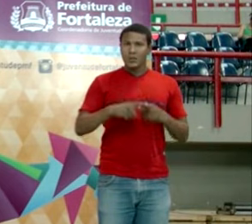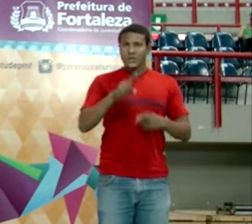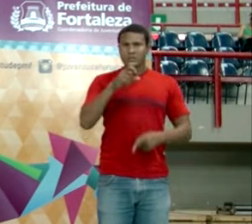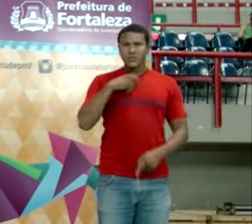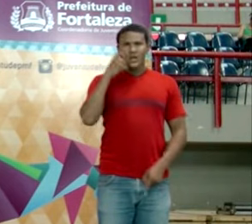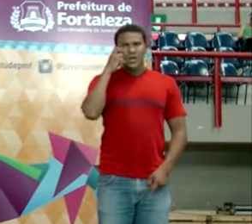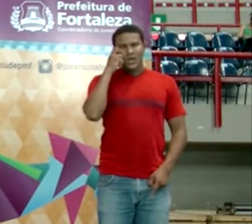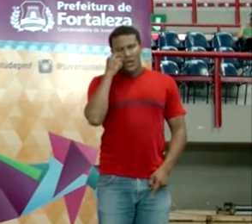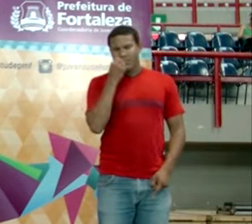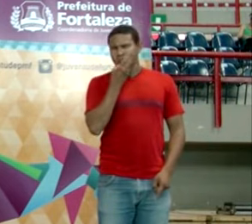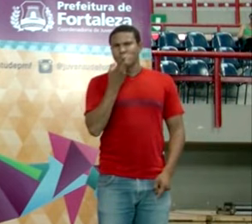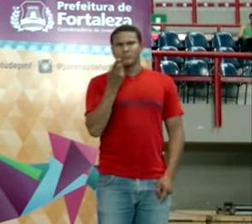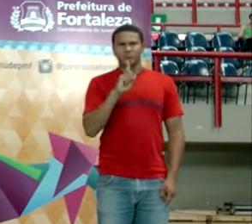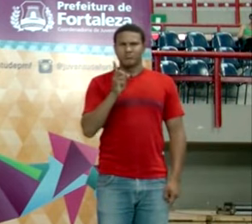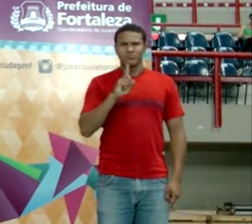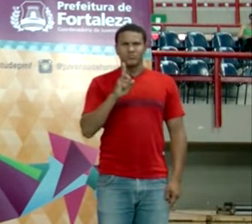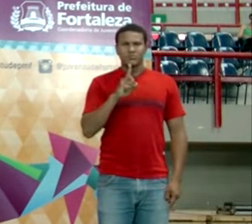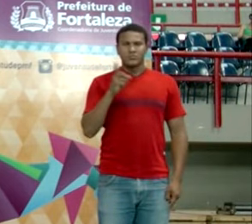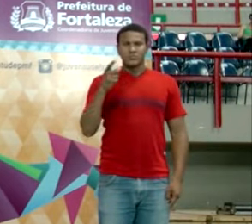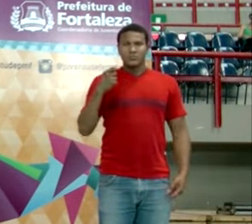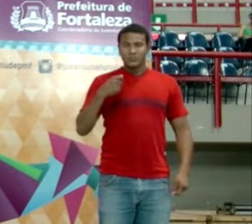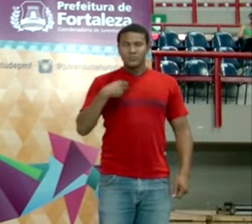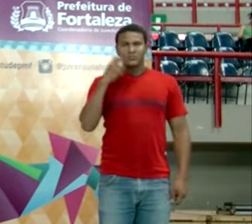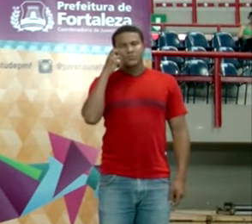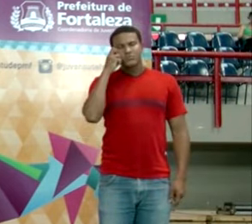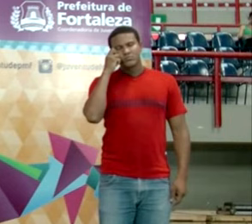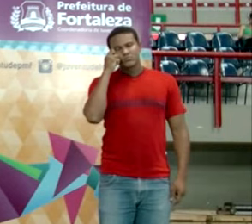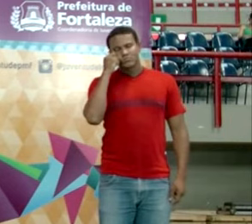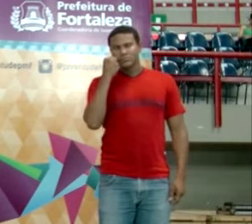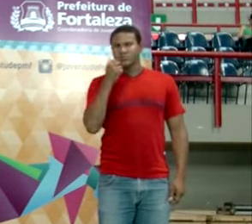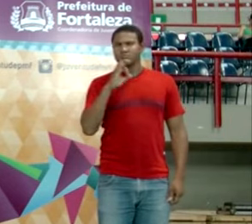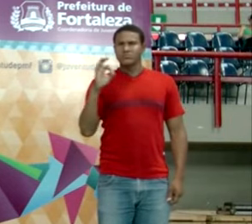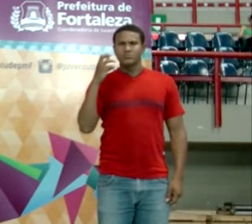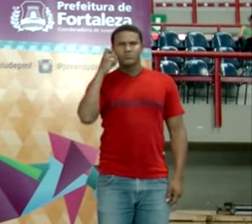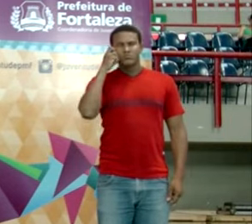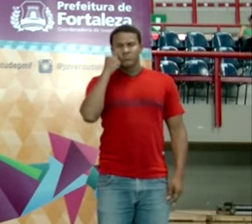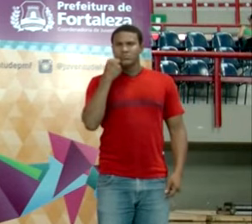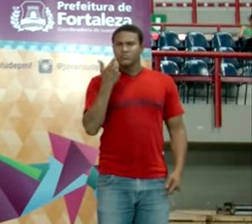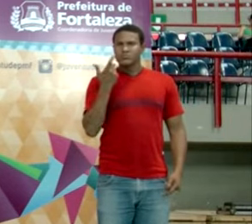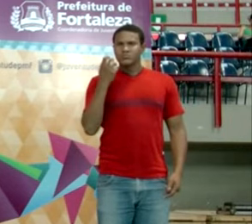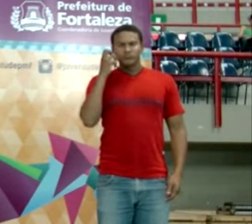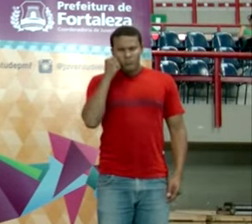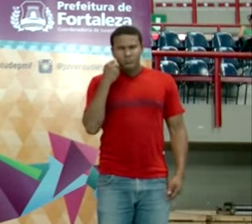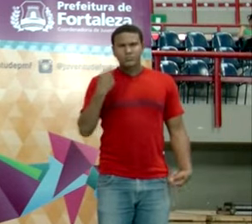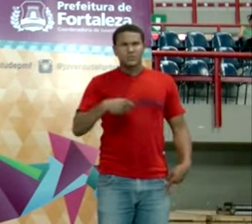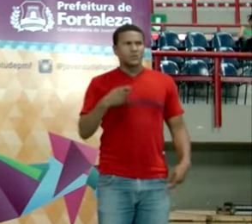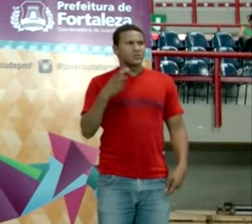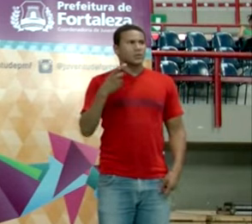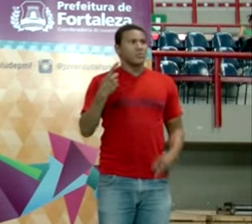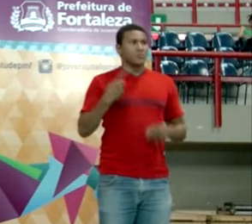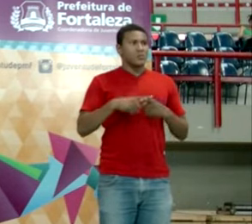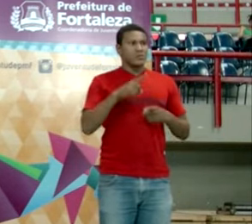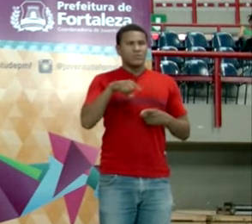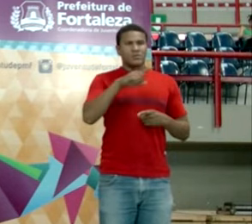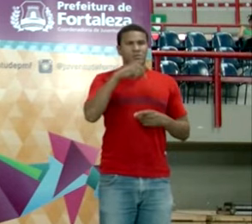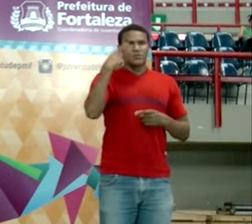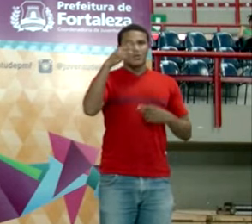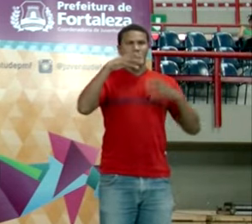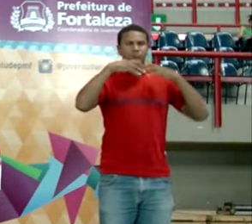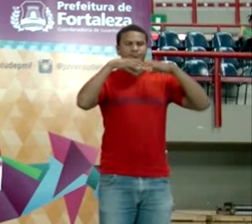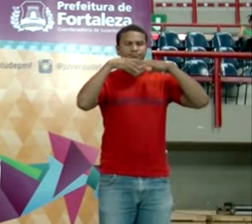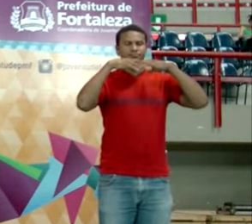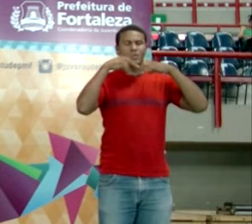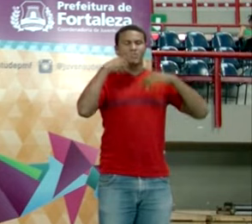dormir mal, não é bom. Professor, quem é que dorme? Tome um remédio, sei lá, alguma coisa, mas durma. Porque a sua cabeça vai